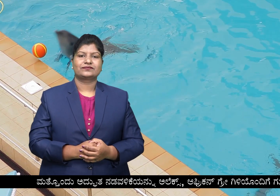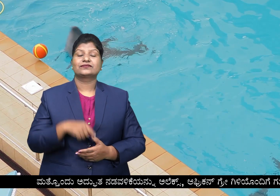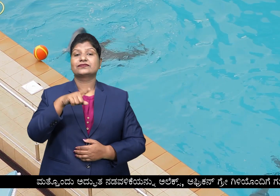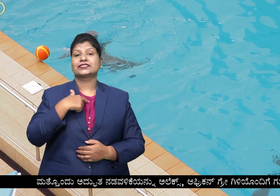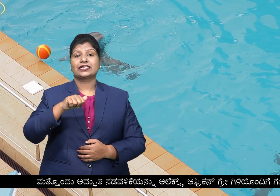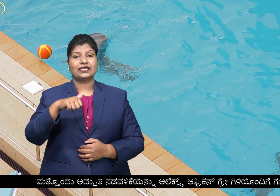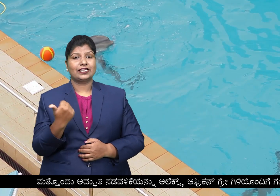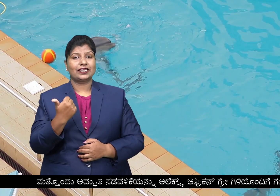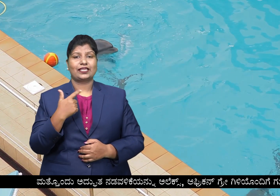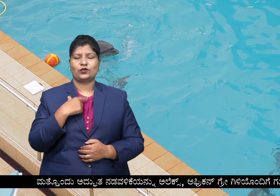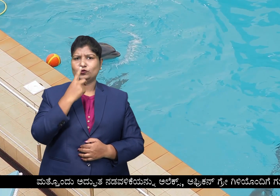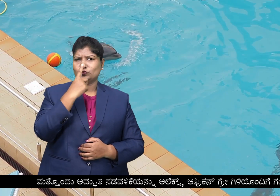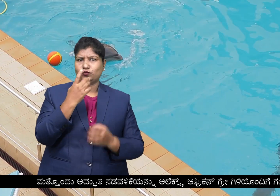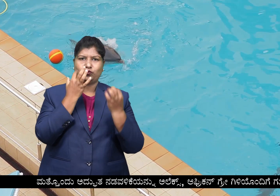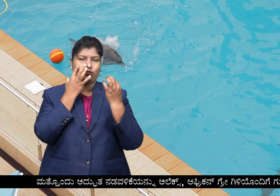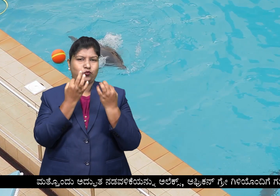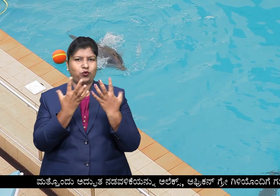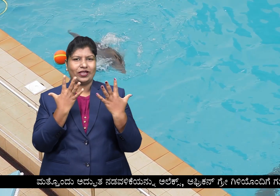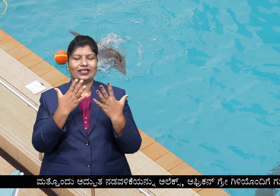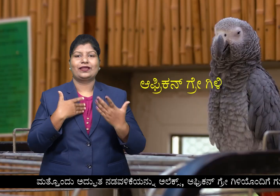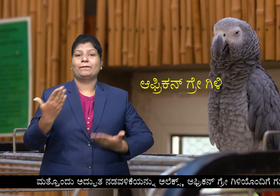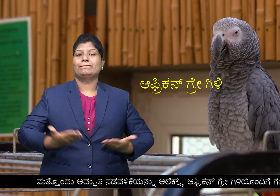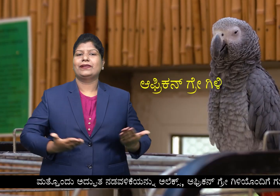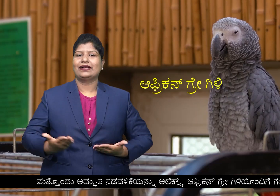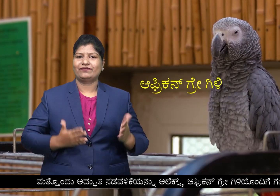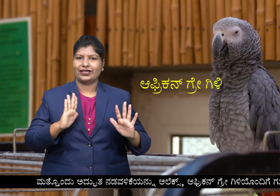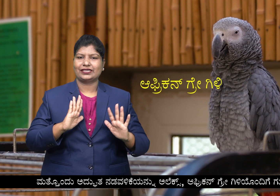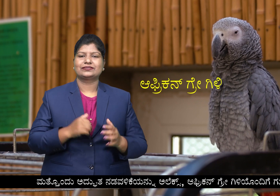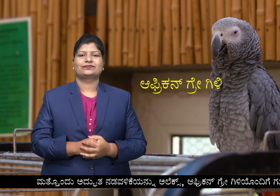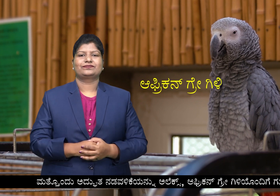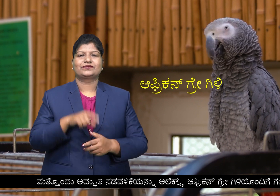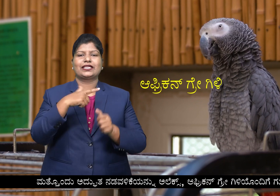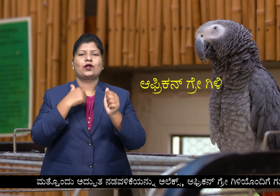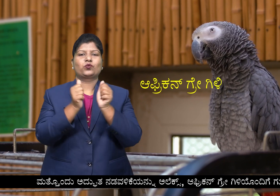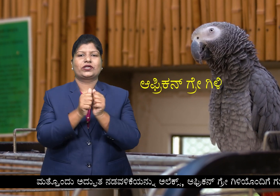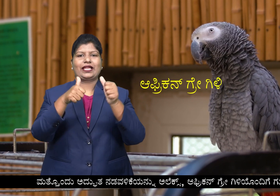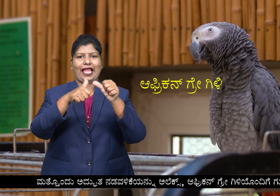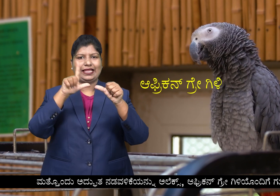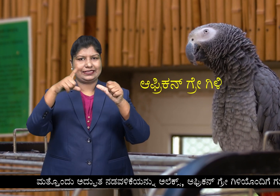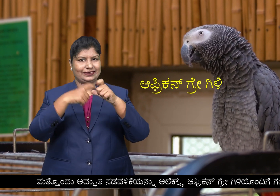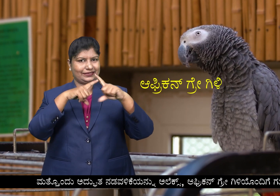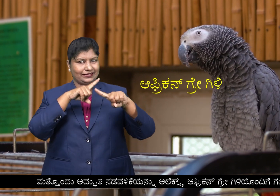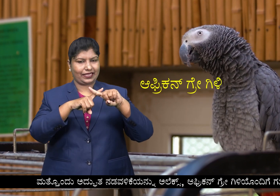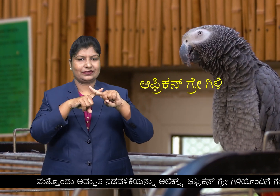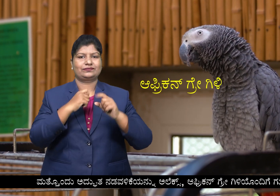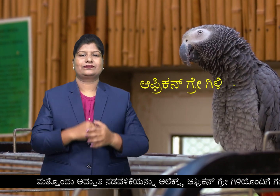ಮತ್ತೊಂದು ಅದ್ಭುತ ನಡವಳಿಕೆಯನ್ನ ಅಲೆಕ್ಸ್ ಆಫ್ರಿಕನ್ ಗ್ರೇ ಗಿಳಿಯೊಂದಿಗೆ ಗುರುತಿಸಲಾಗಿದೆ.